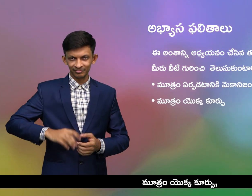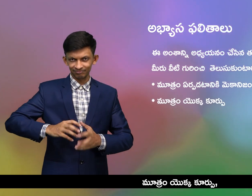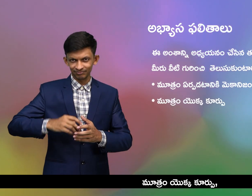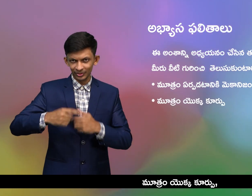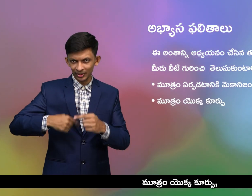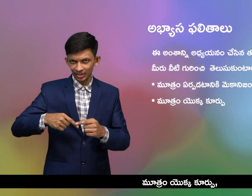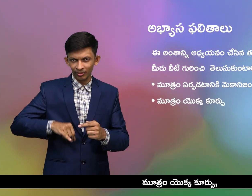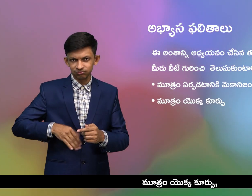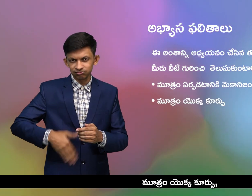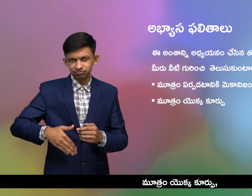మూత్రం యొక్క కూర్పు,